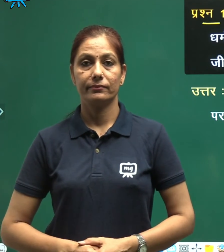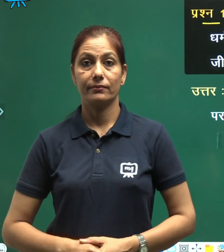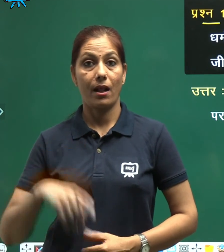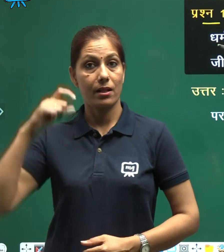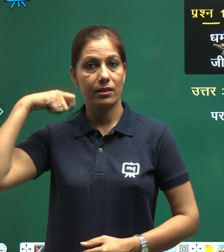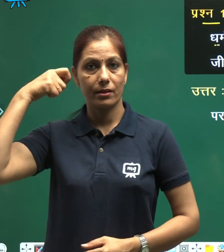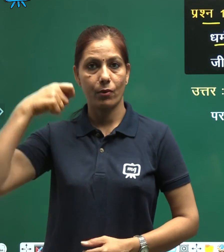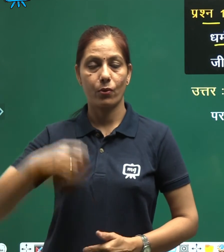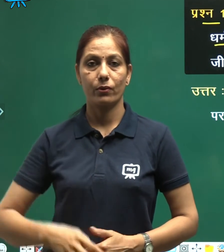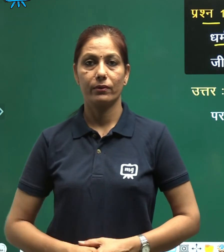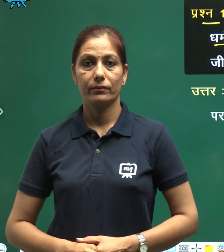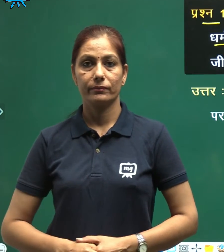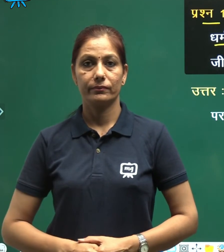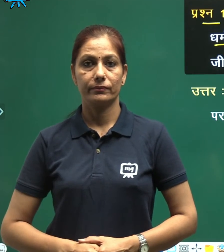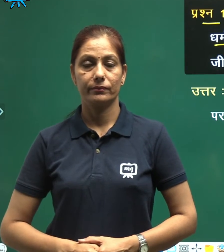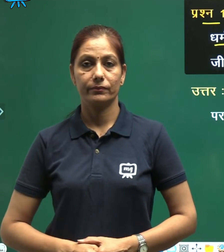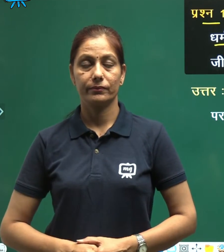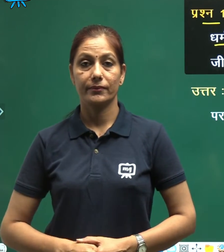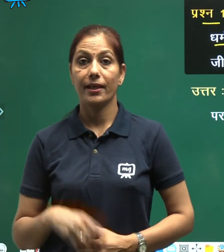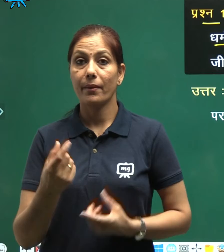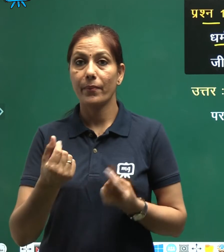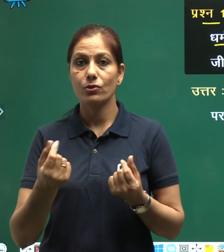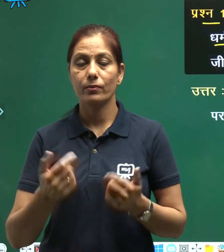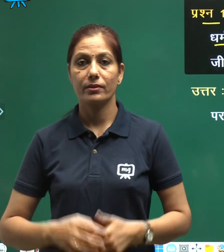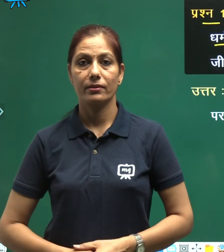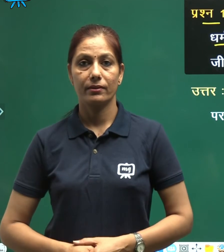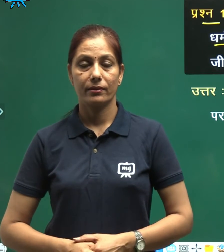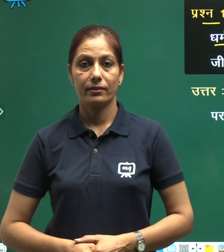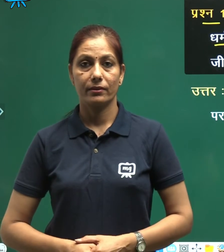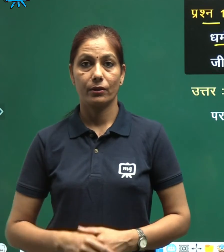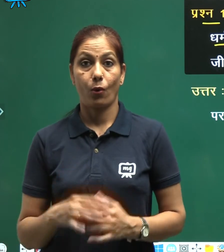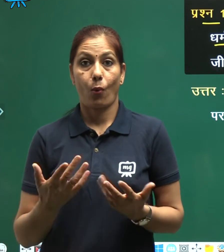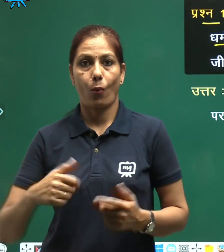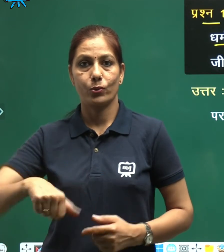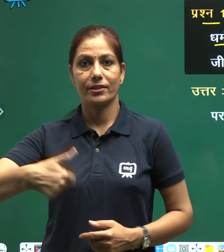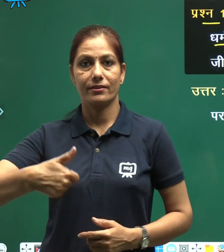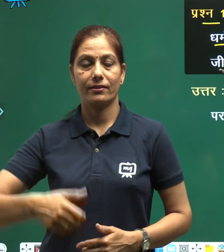धर्म और धन में से कौन जीता?